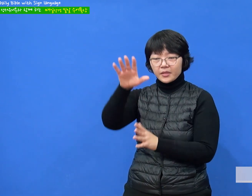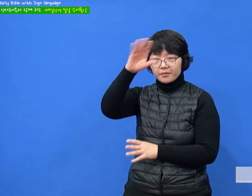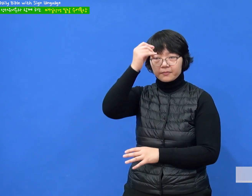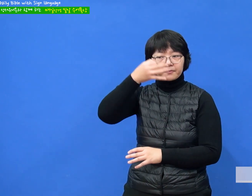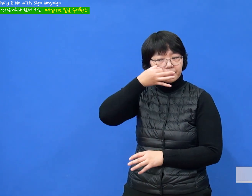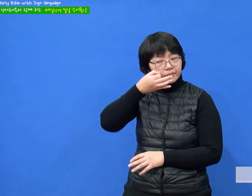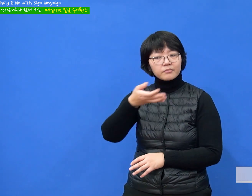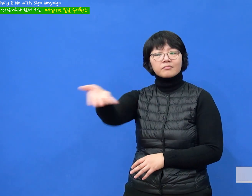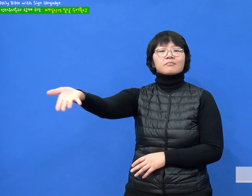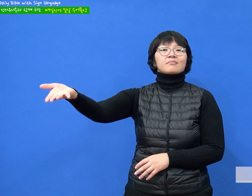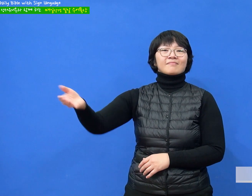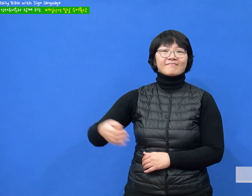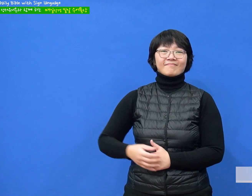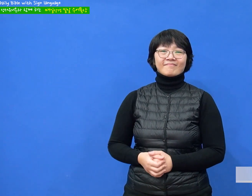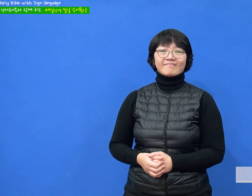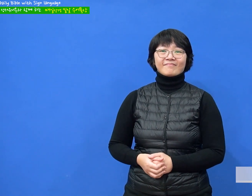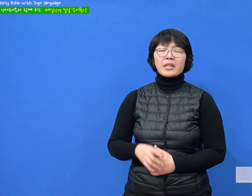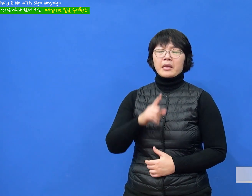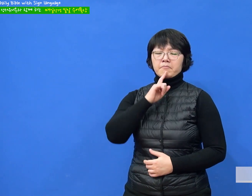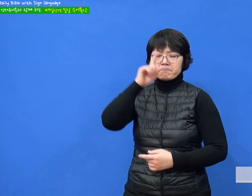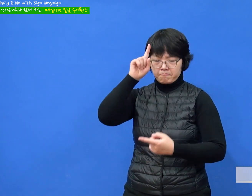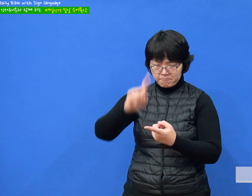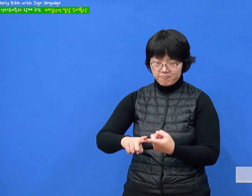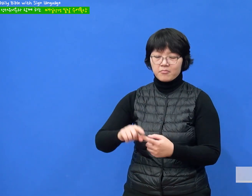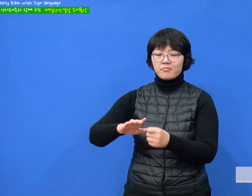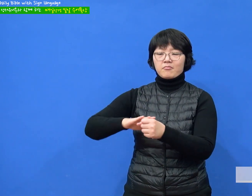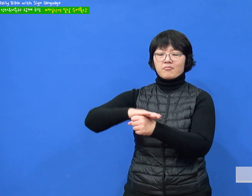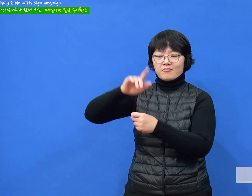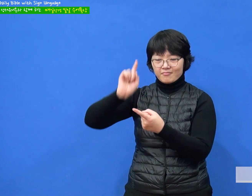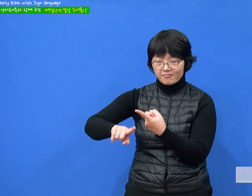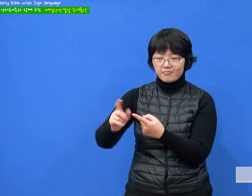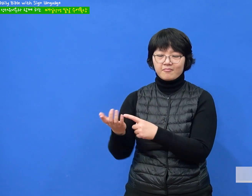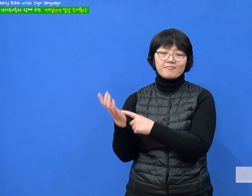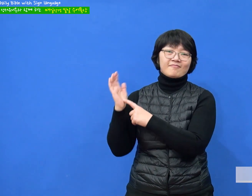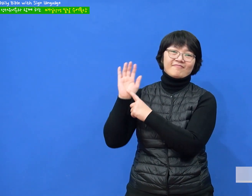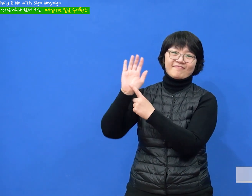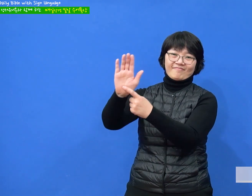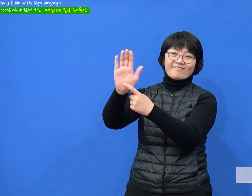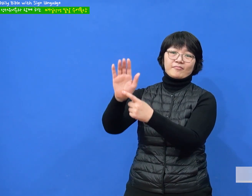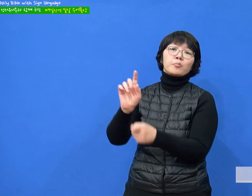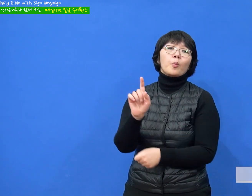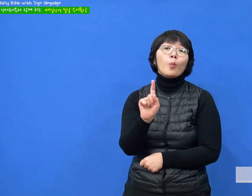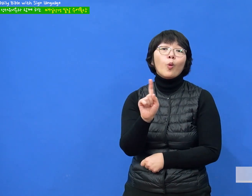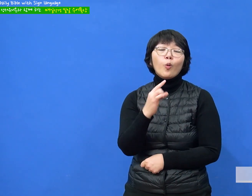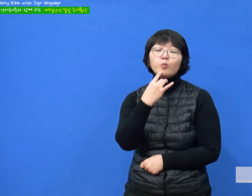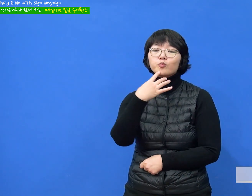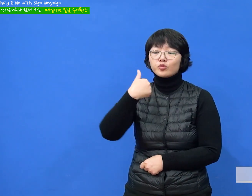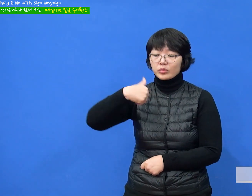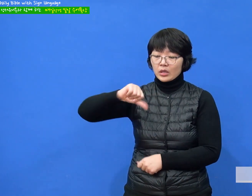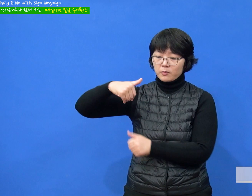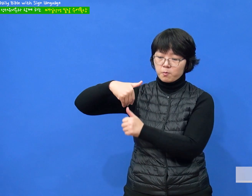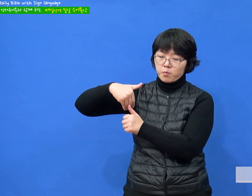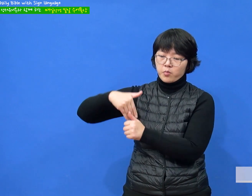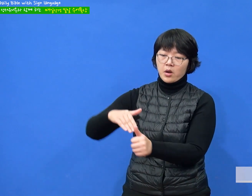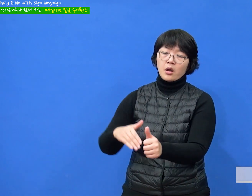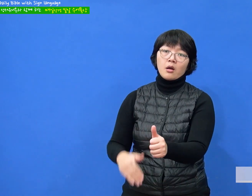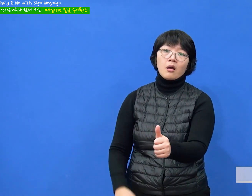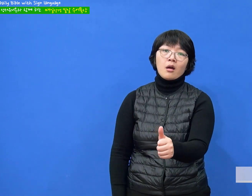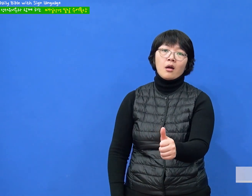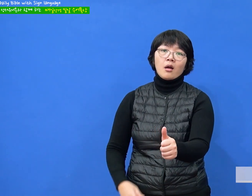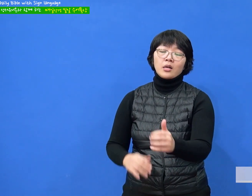온전히 살아내셨습니다. 그것이 사랑입니다. 독생자를 보내시고 우리 죄를